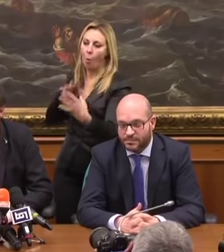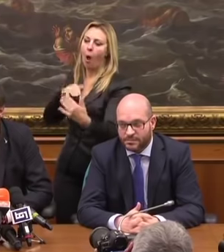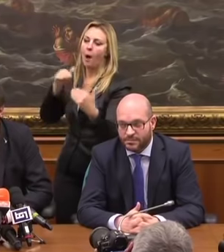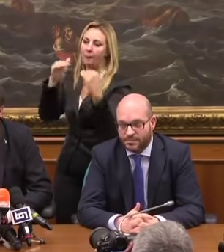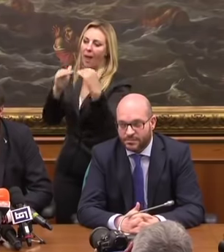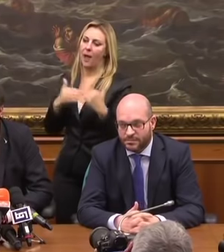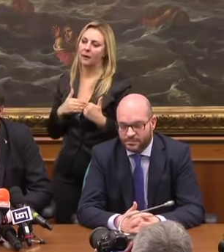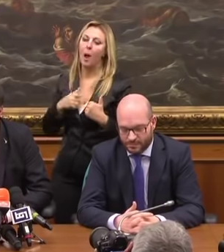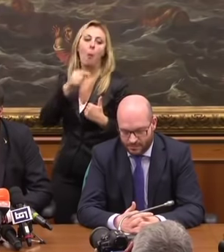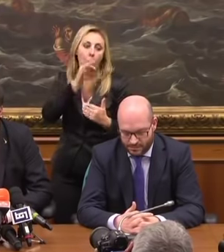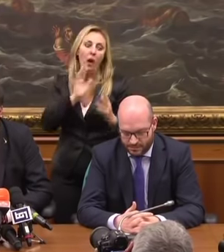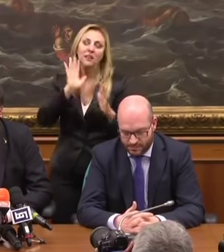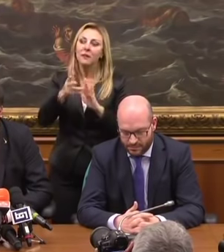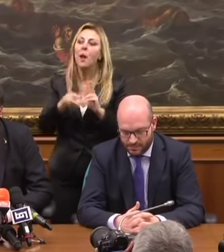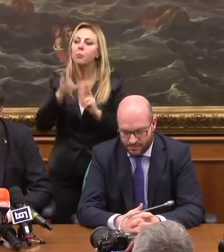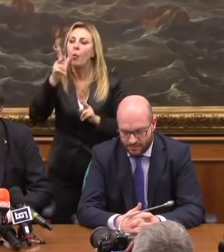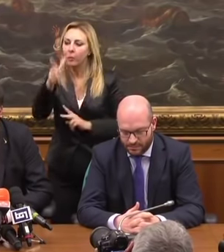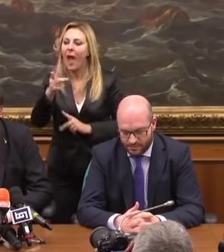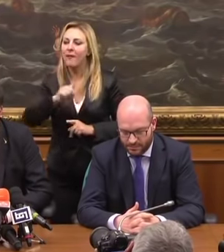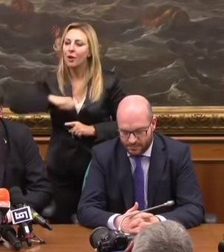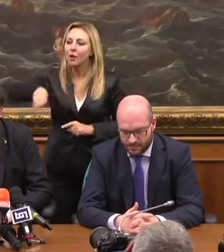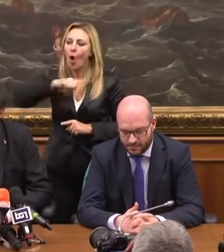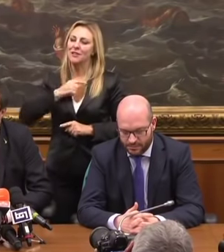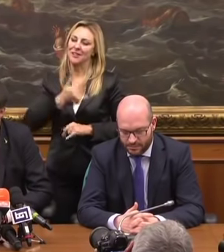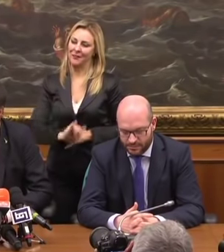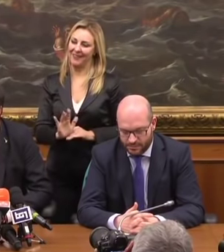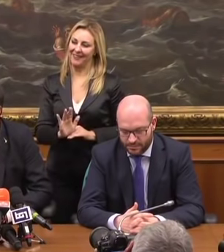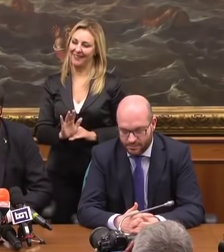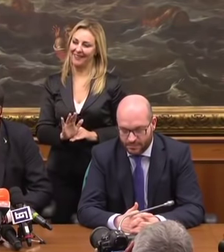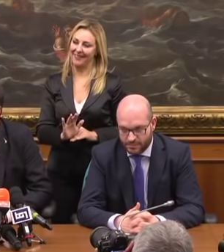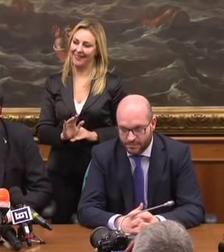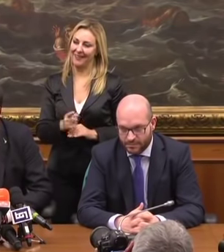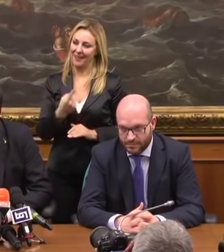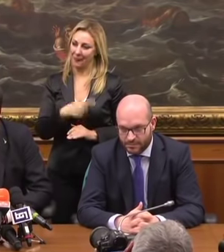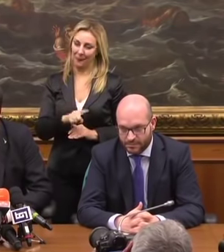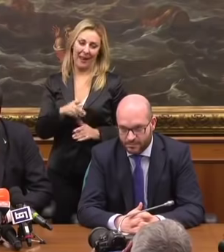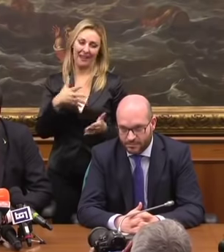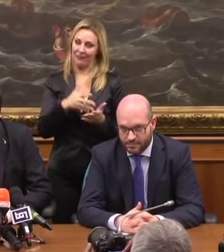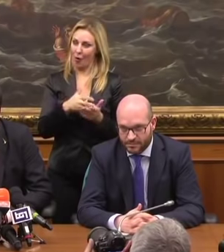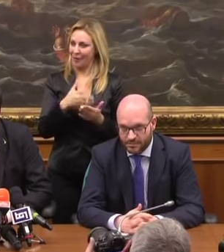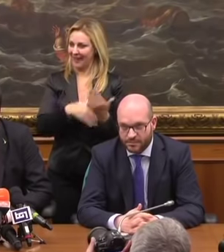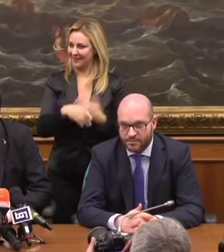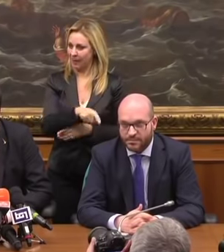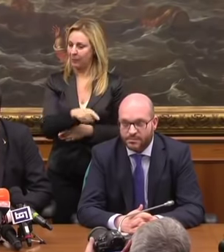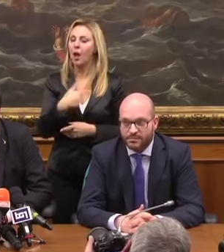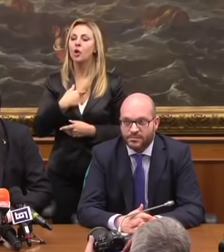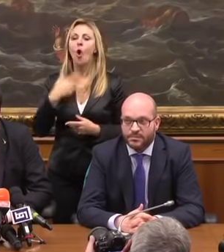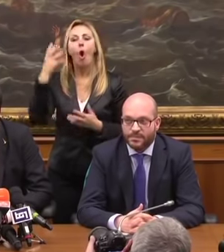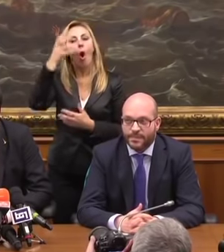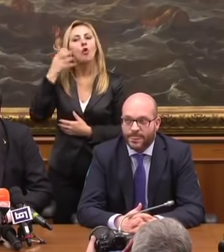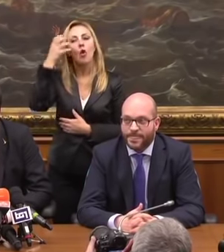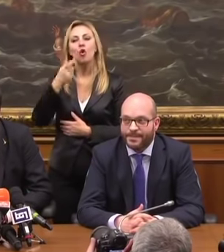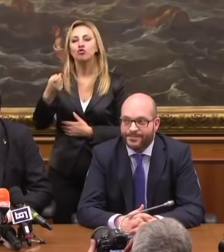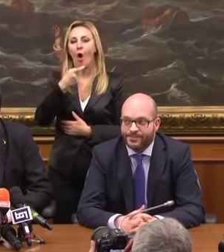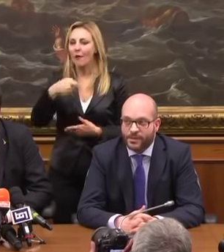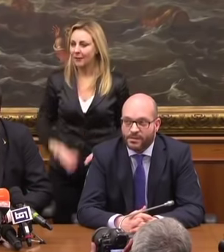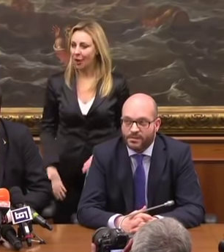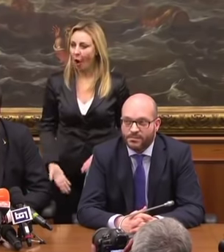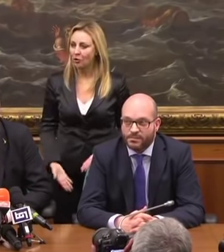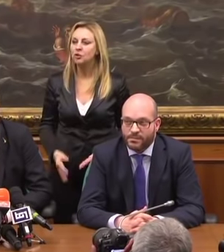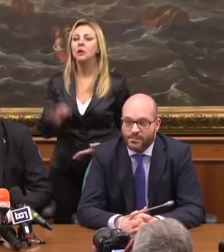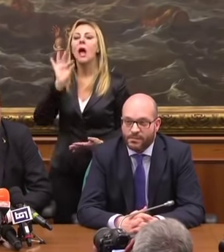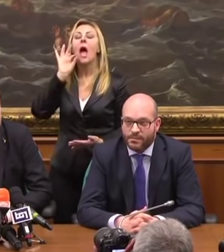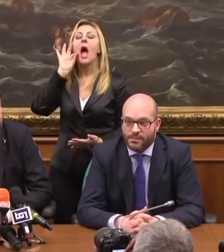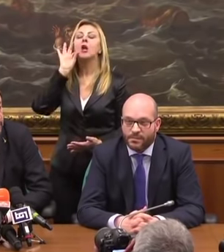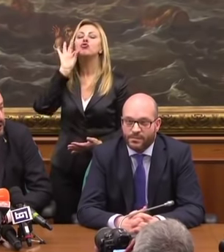riveleranno anche più bravi dei nostri figli stessi. Quindi sono orgoglioso che questo giovedì rimetta al centro il diritto